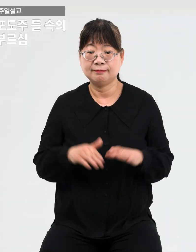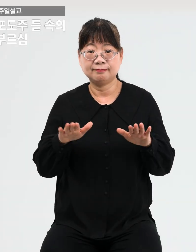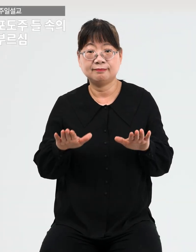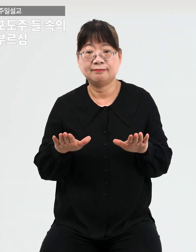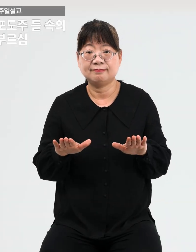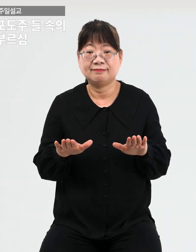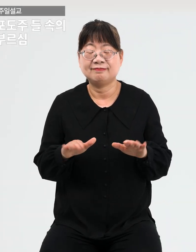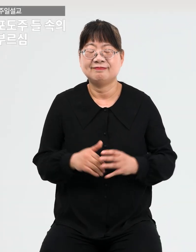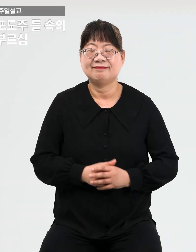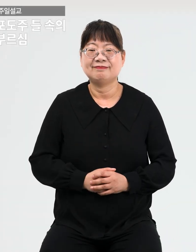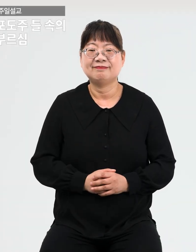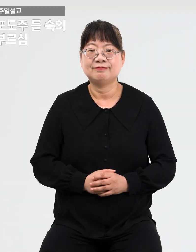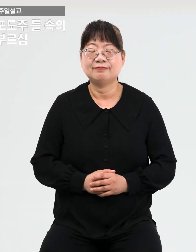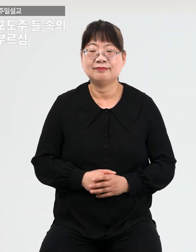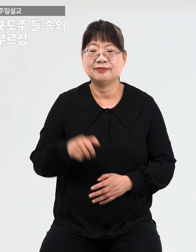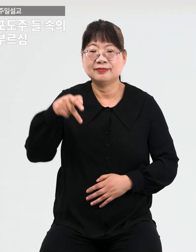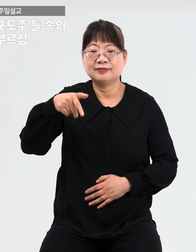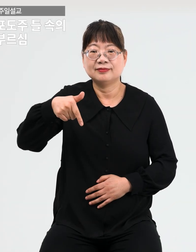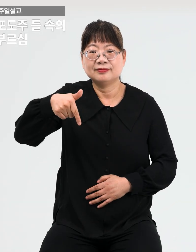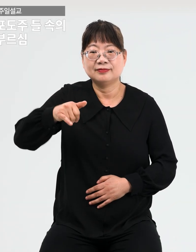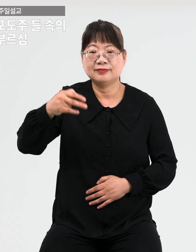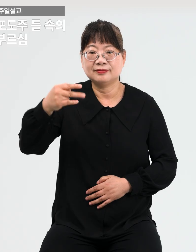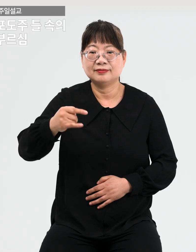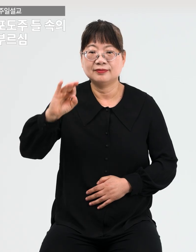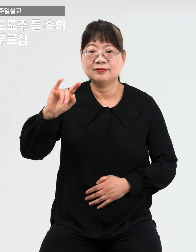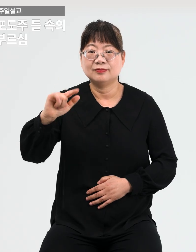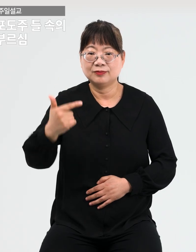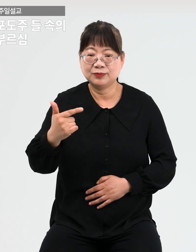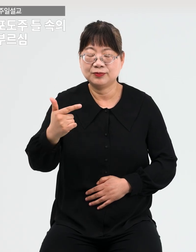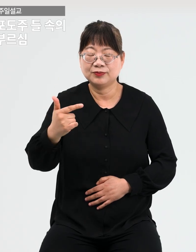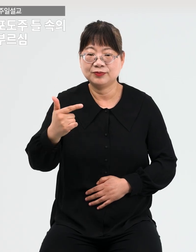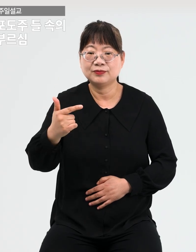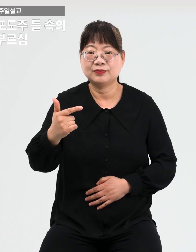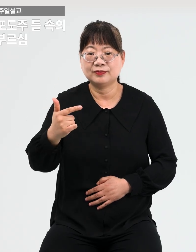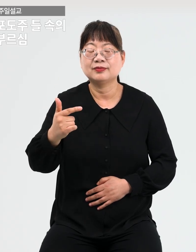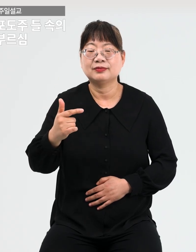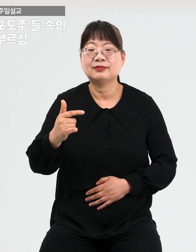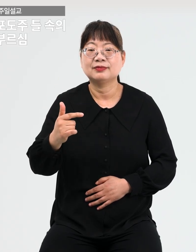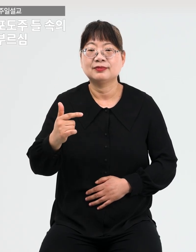오늘은 기도원 이야기를 좀 하겠습니다.